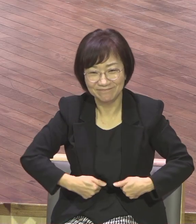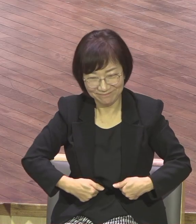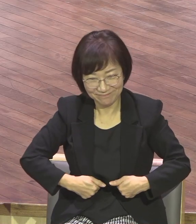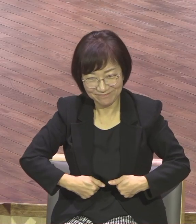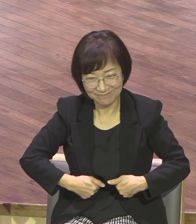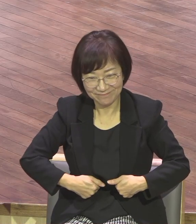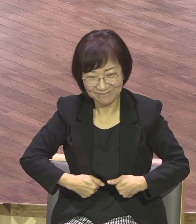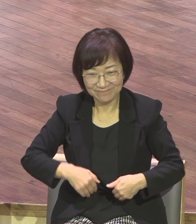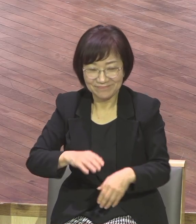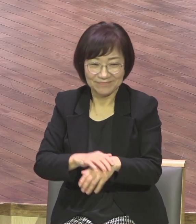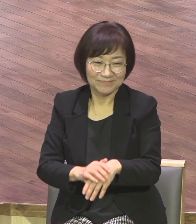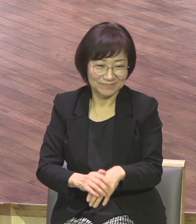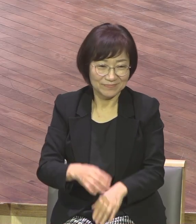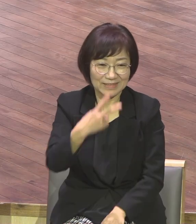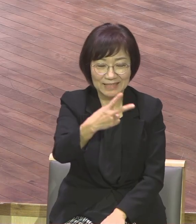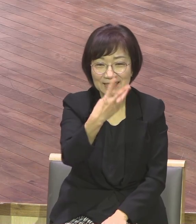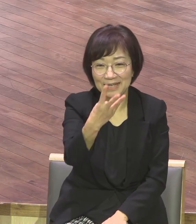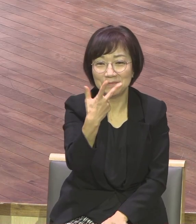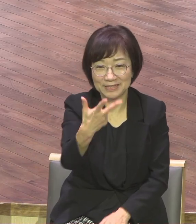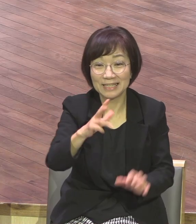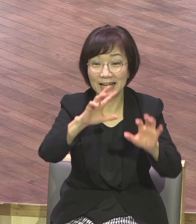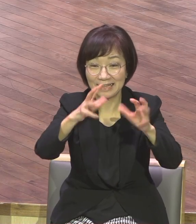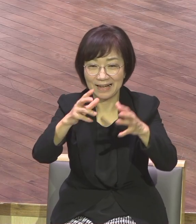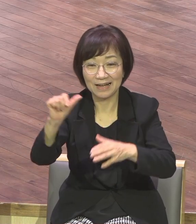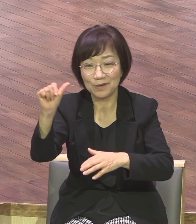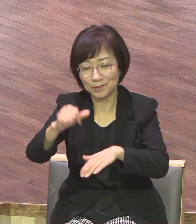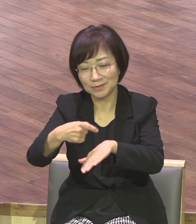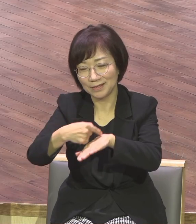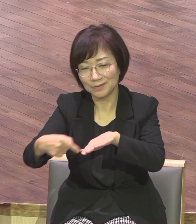분명한 목표의식이 있어야 됩니다.